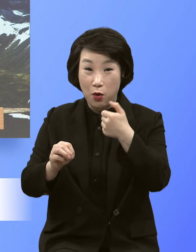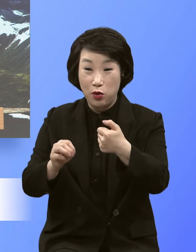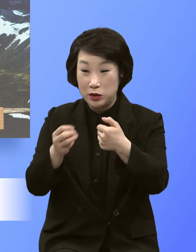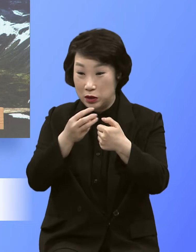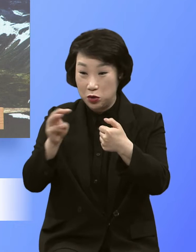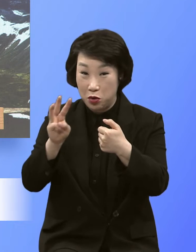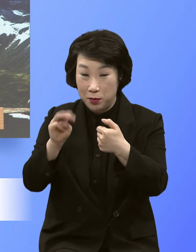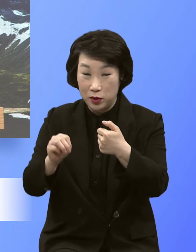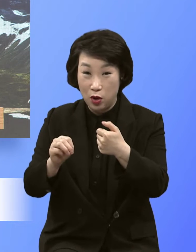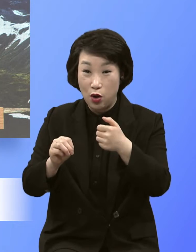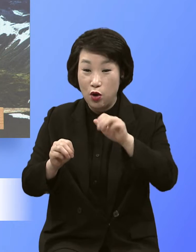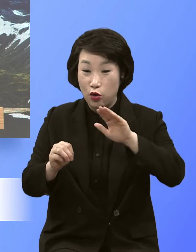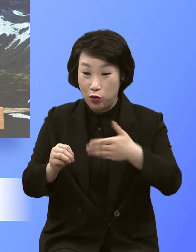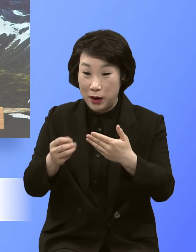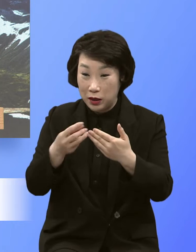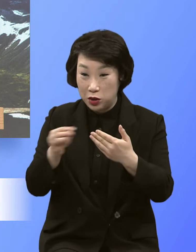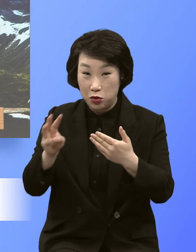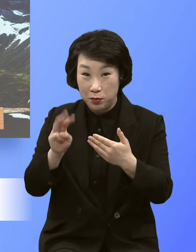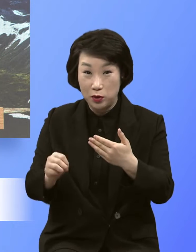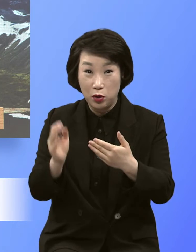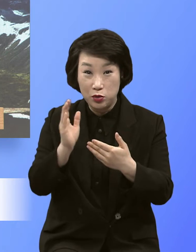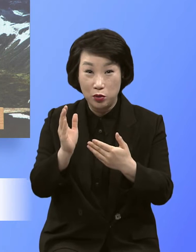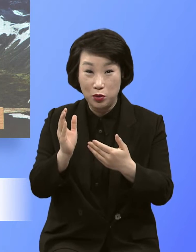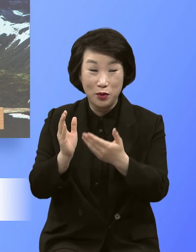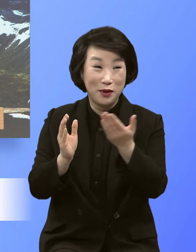950km, 900km,